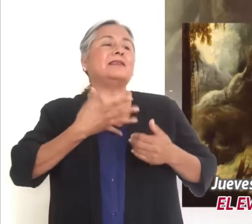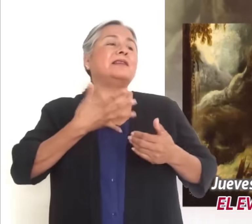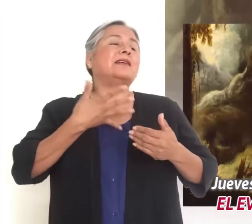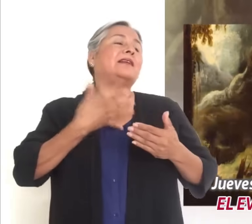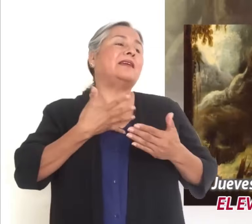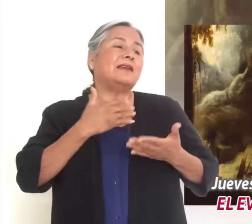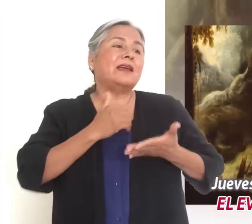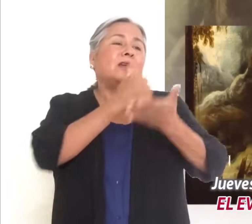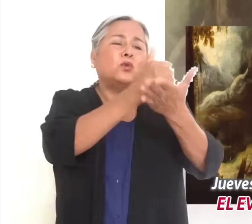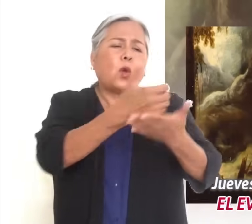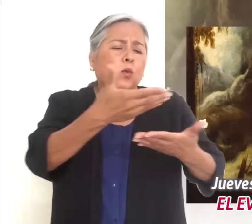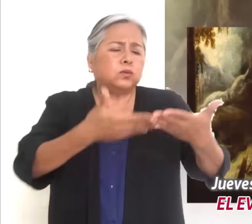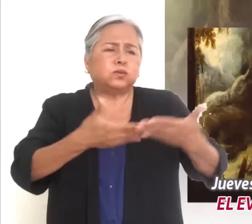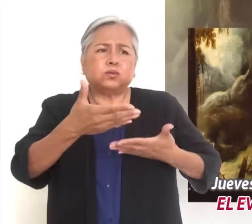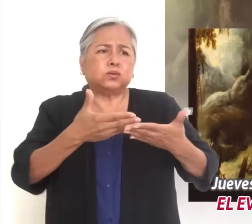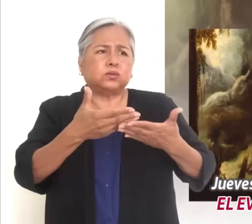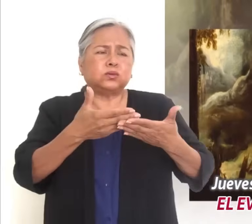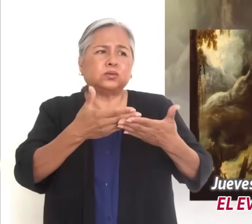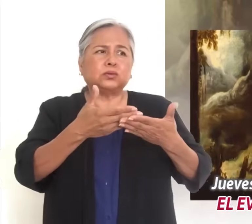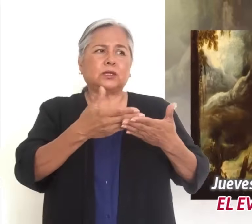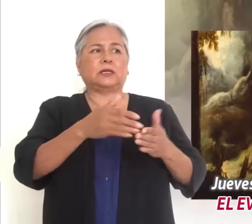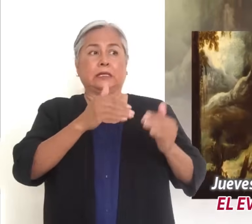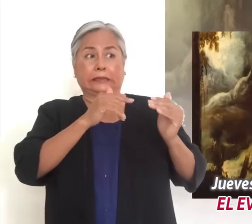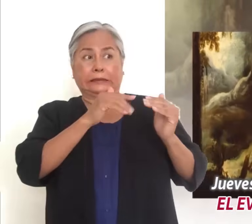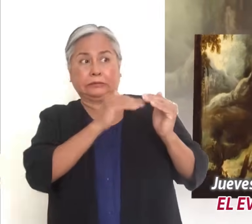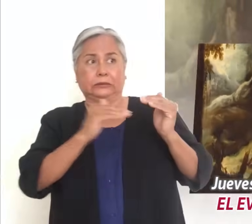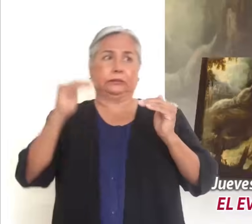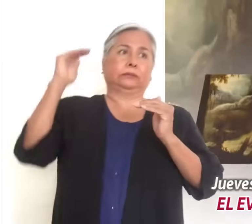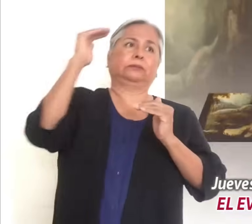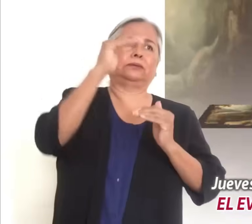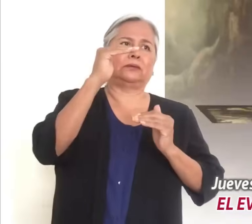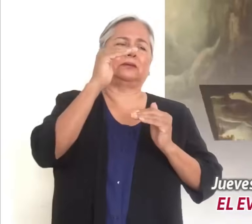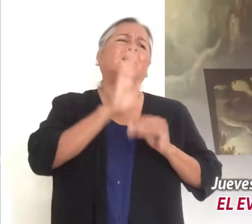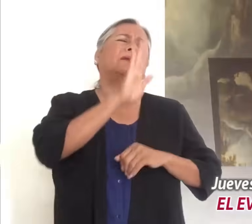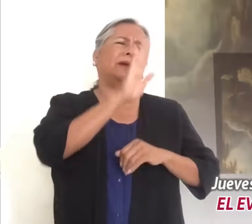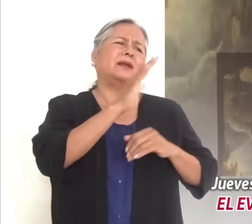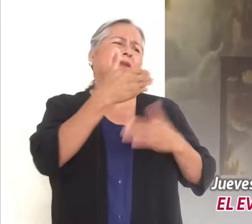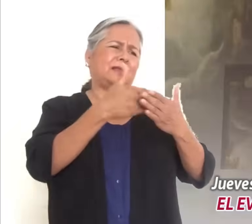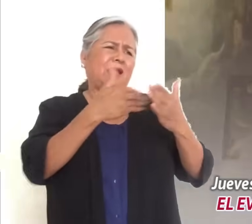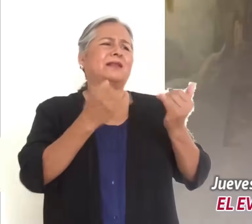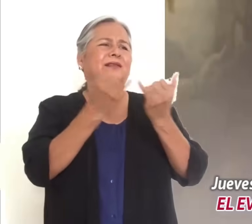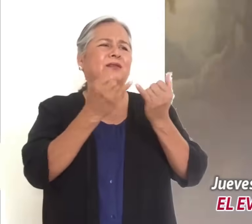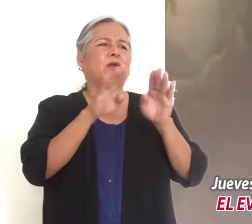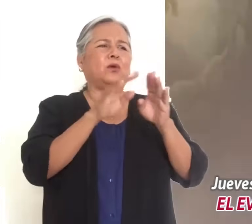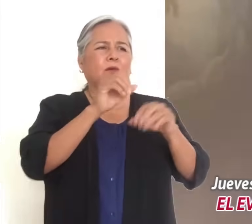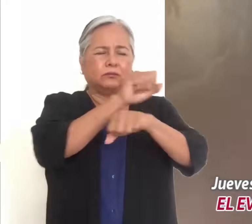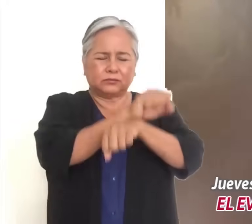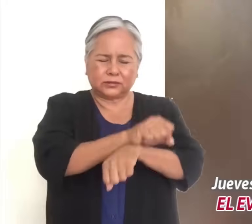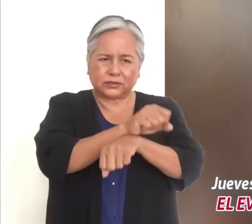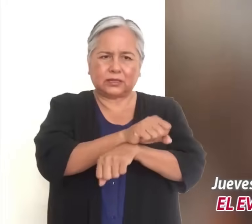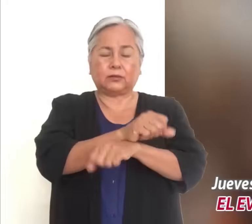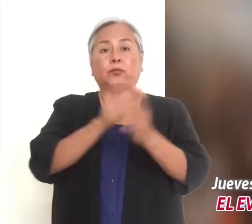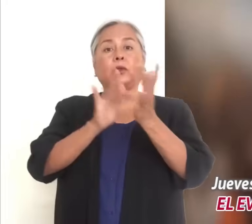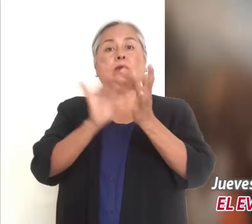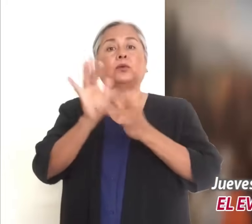sea el que los sirva y el que quiera ser primero, que sea su esclavo. Así como el Hijo del Hombre no ha venido a ser servido,